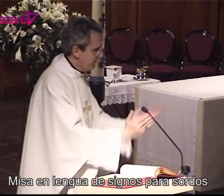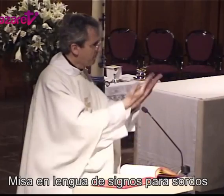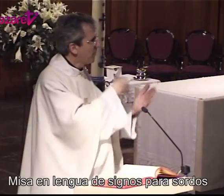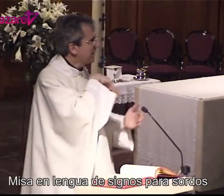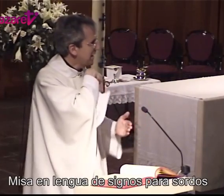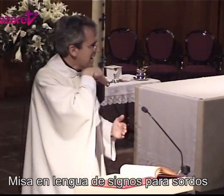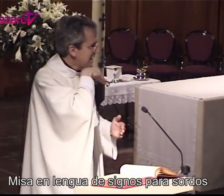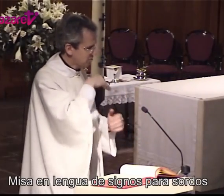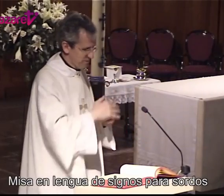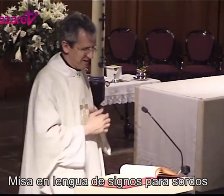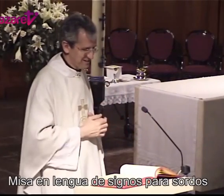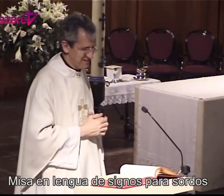por las ovejas.